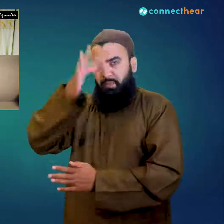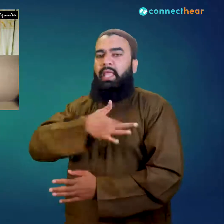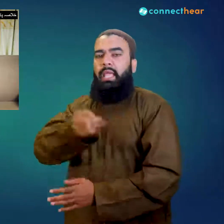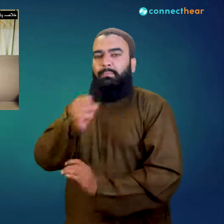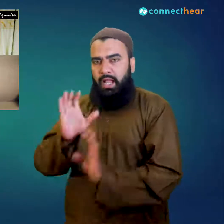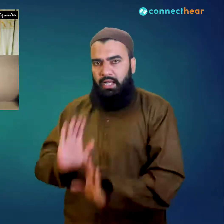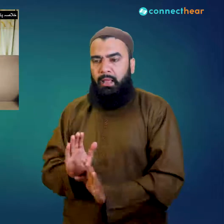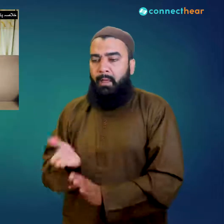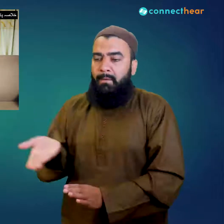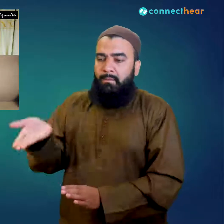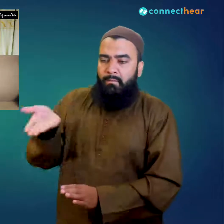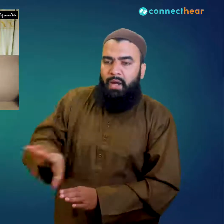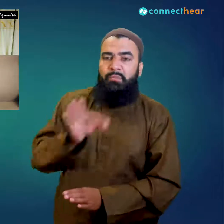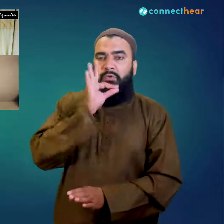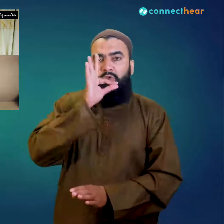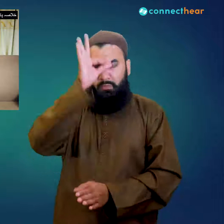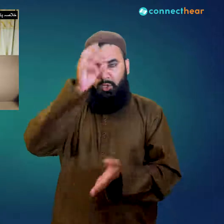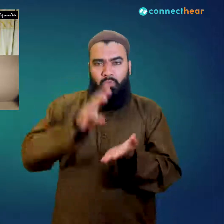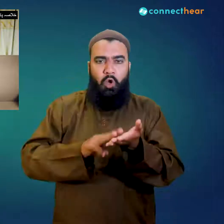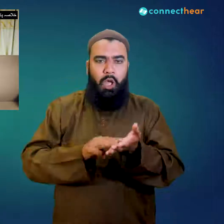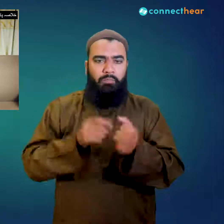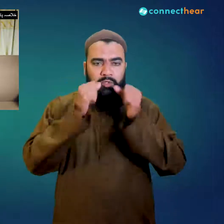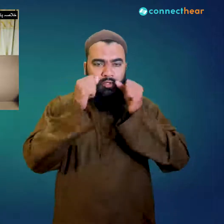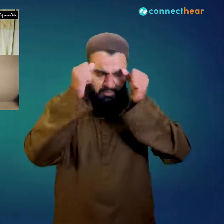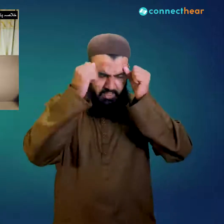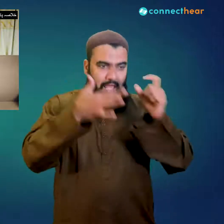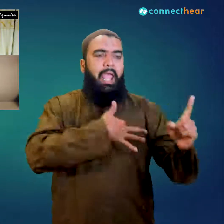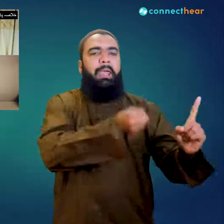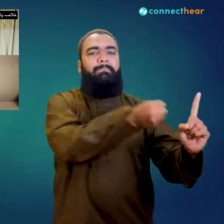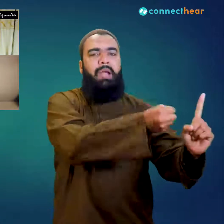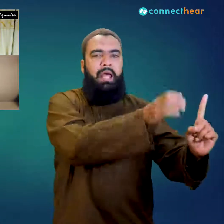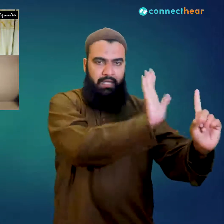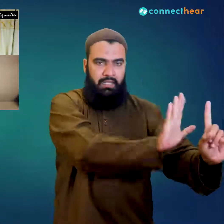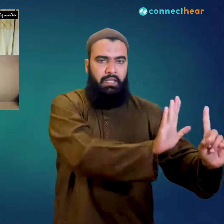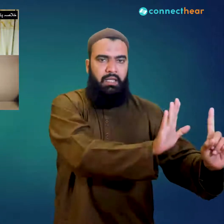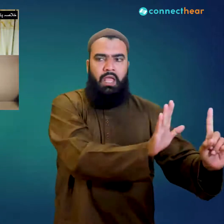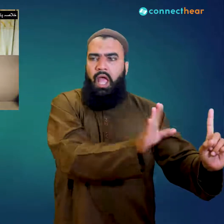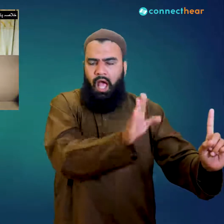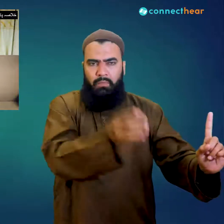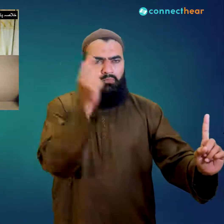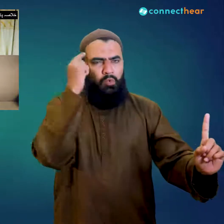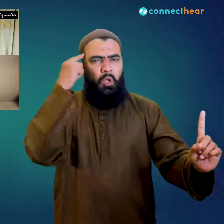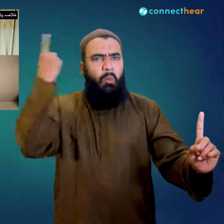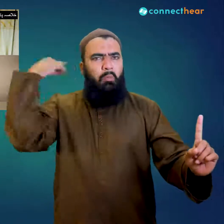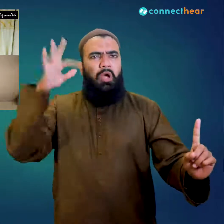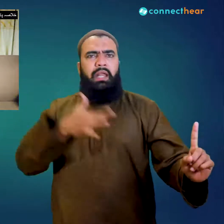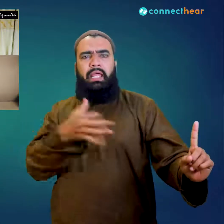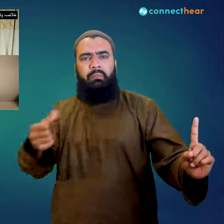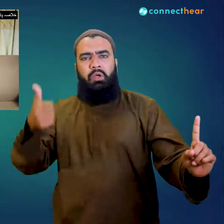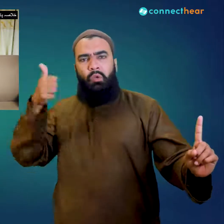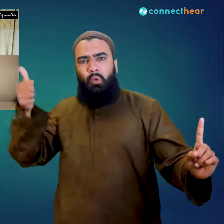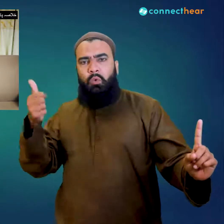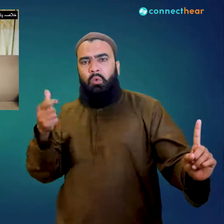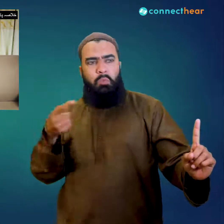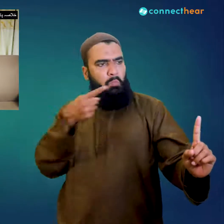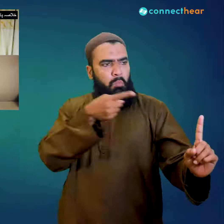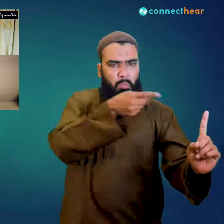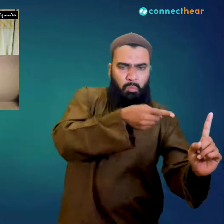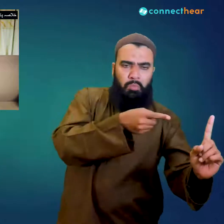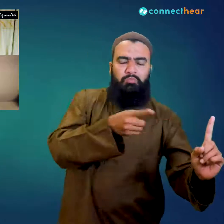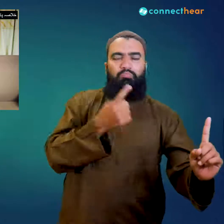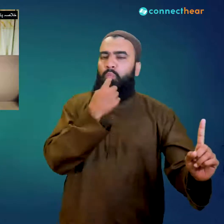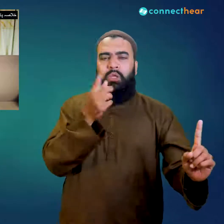ہوئی نہ ان پر ان کا ایمان ہے، نہ اعتقاد ہے، نہ عمل ہے، اور نہ ان کے پاس وہ عملی صورت میں موجود ہے، بلکہ وہ تحریفات